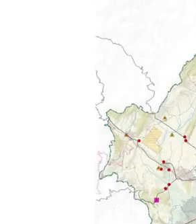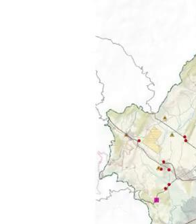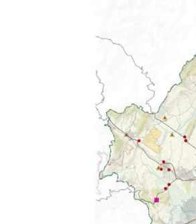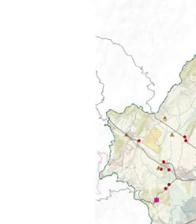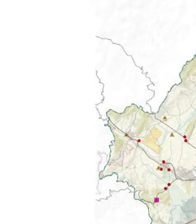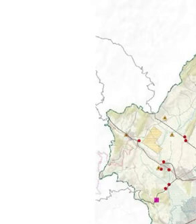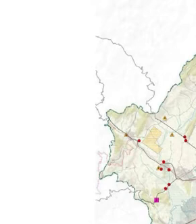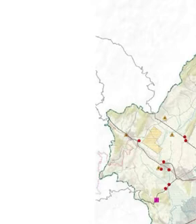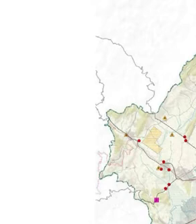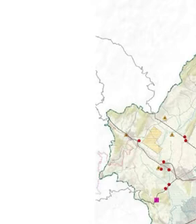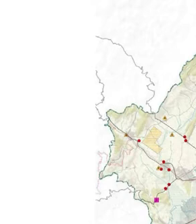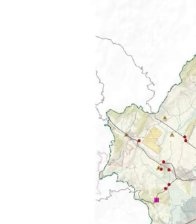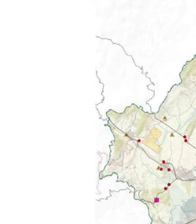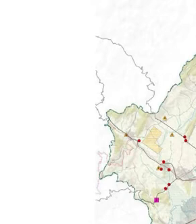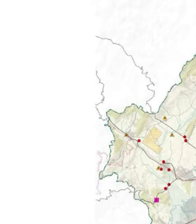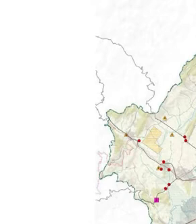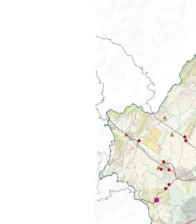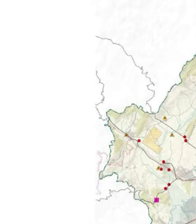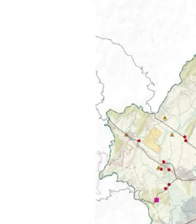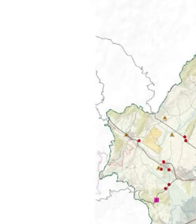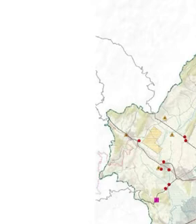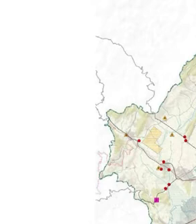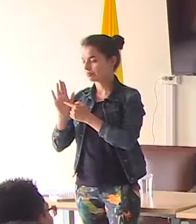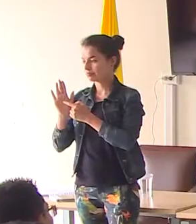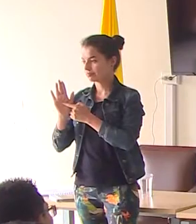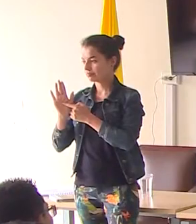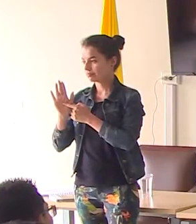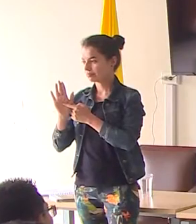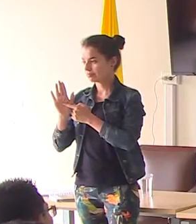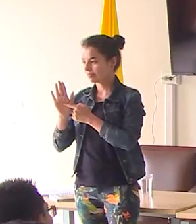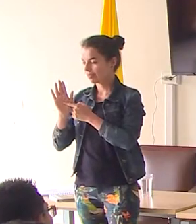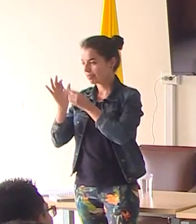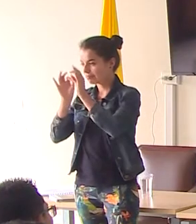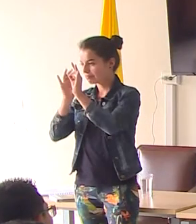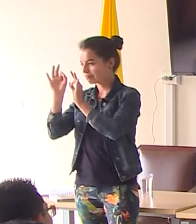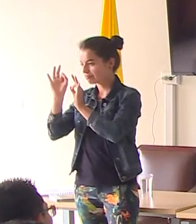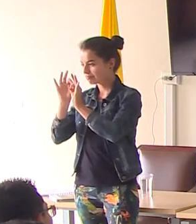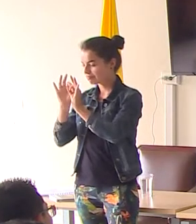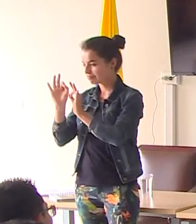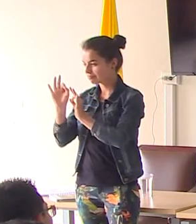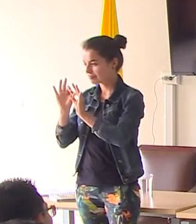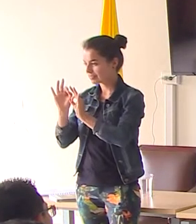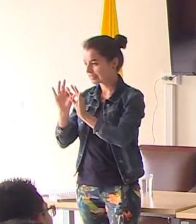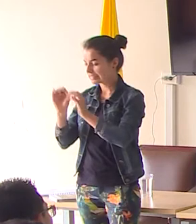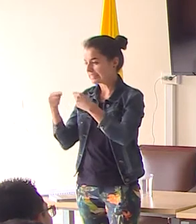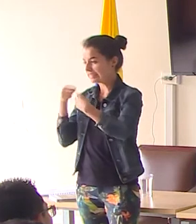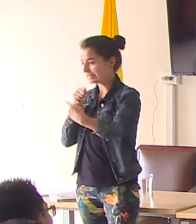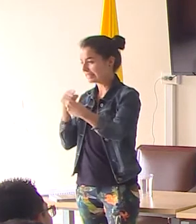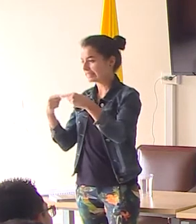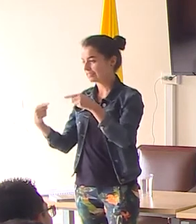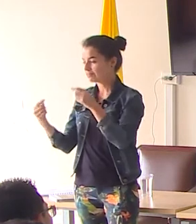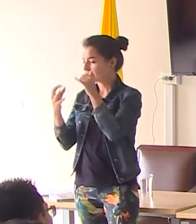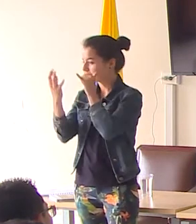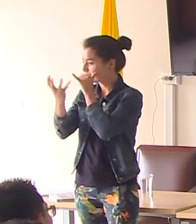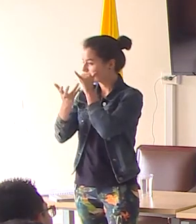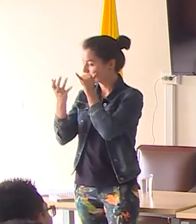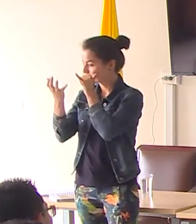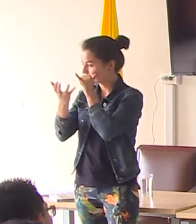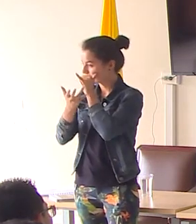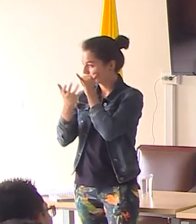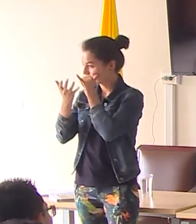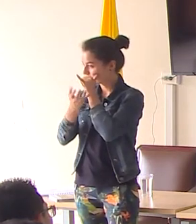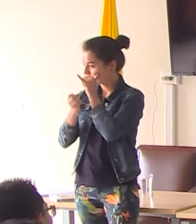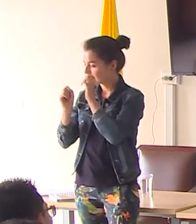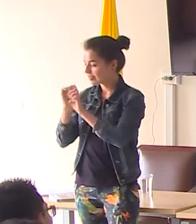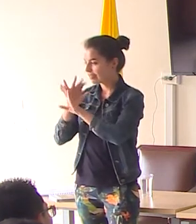y uno puede identificar que se empiezan a configurar unas grandes plataformas de conflictos ambientales que responden a